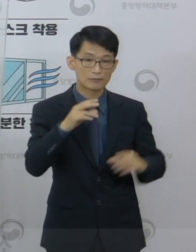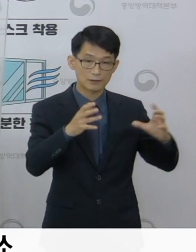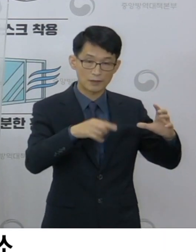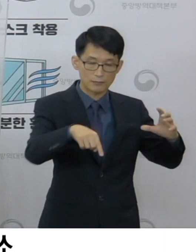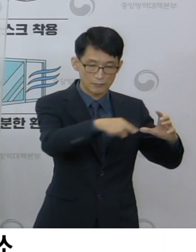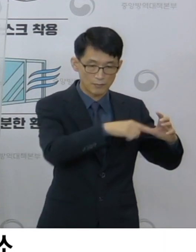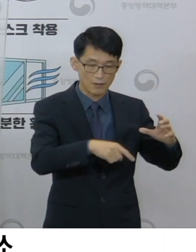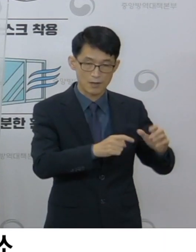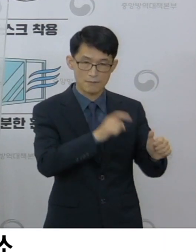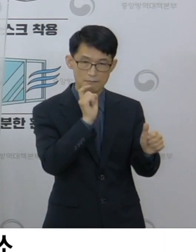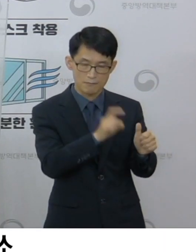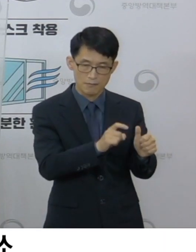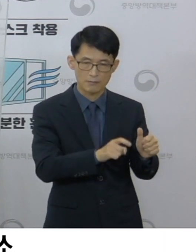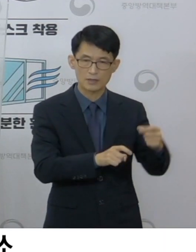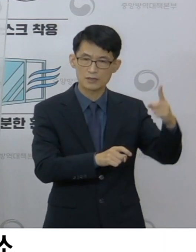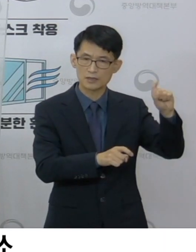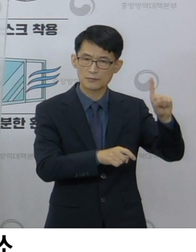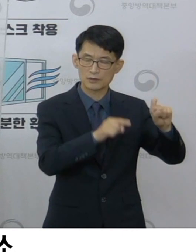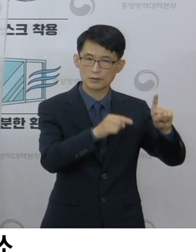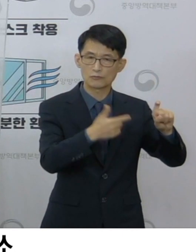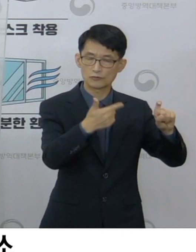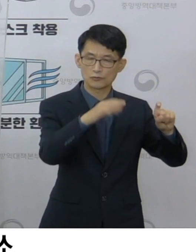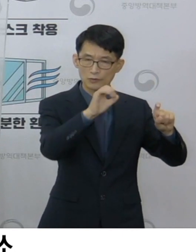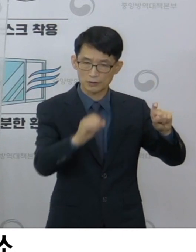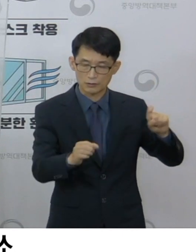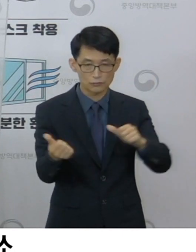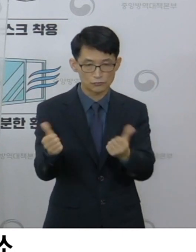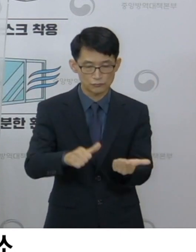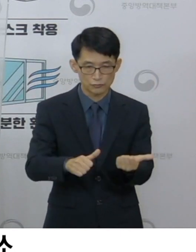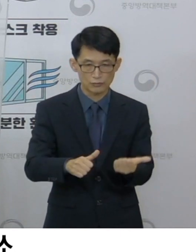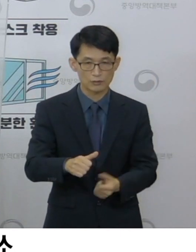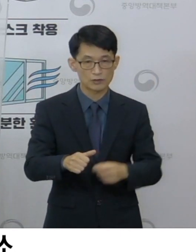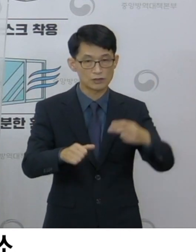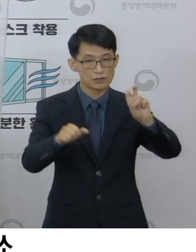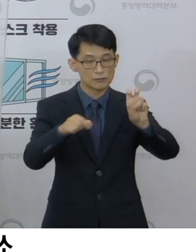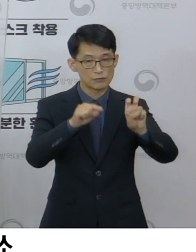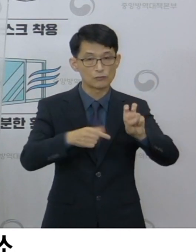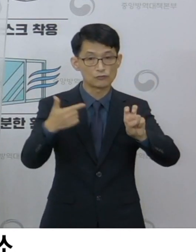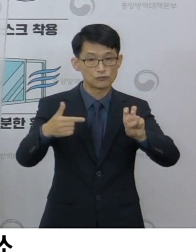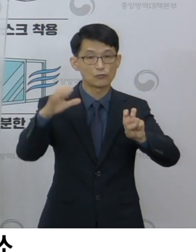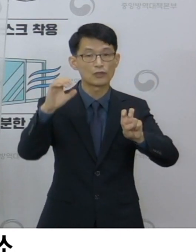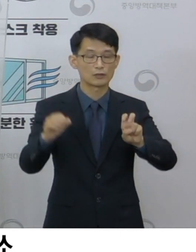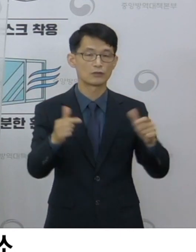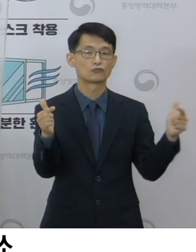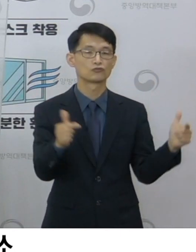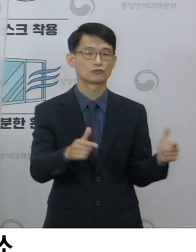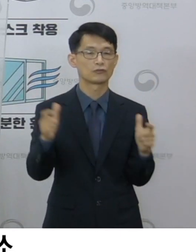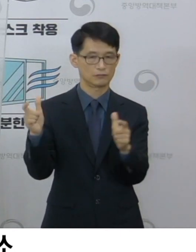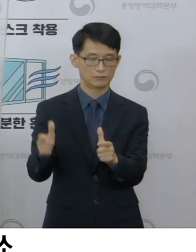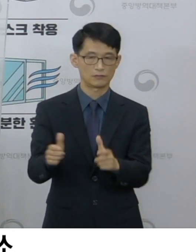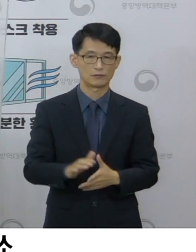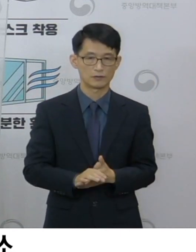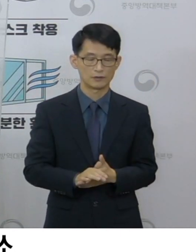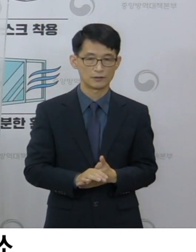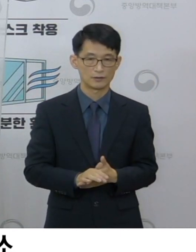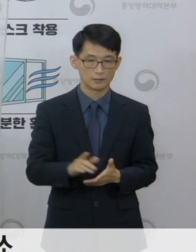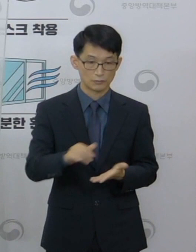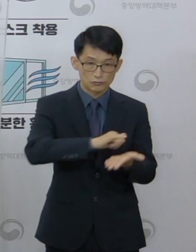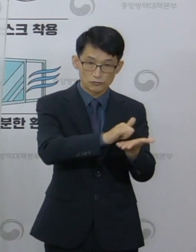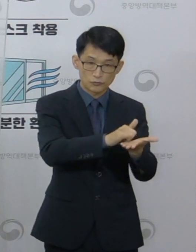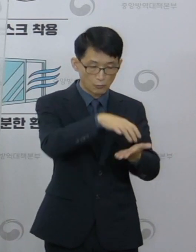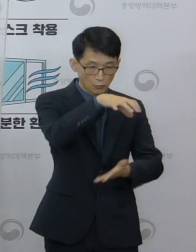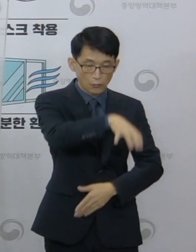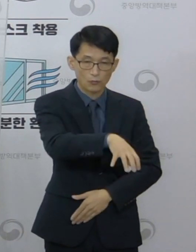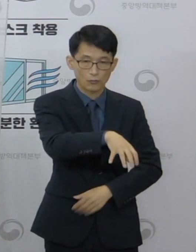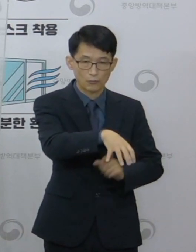확진 자가 10.9% 사망자는 20.6% 감소하였고 특별히 u 욕주의